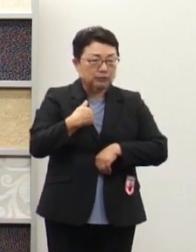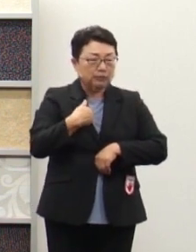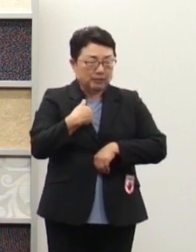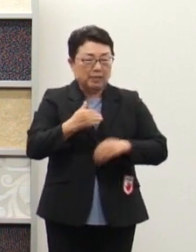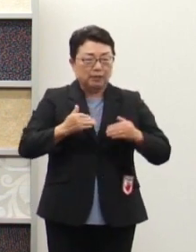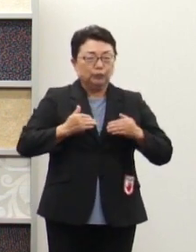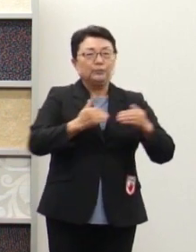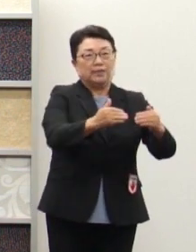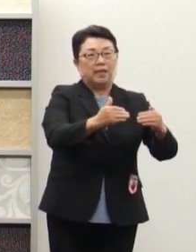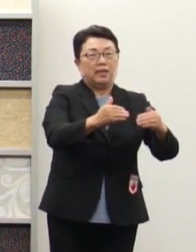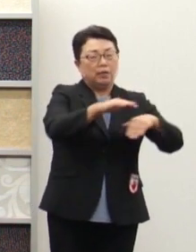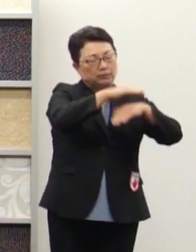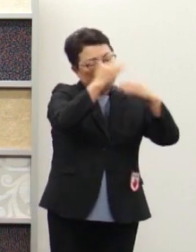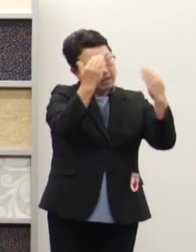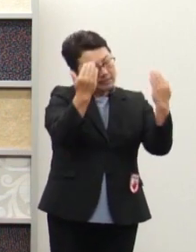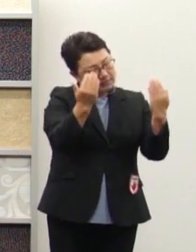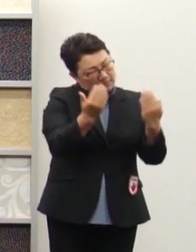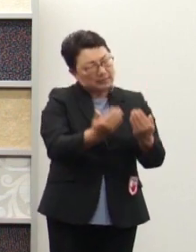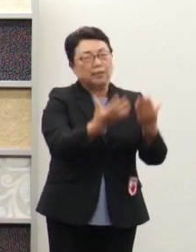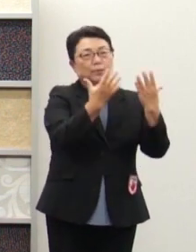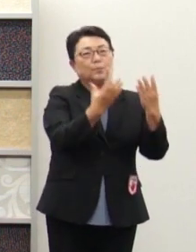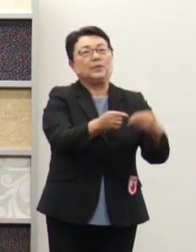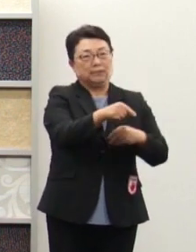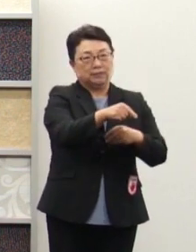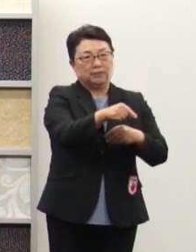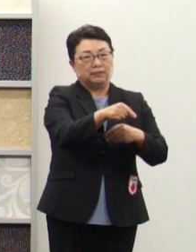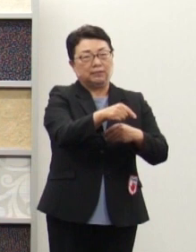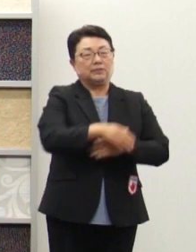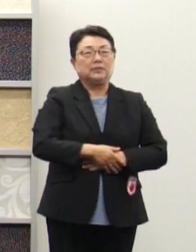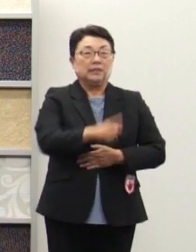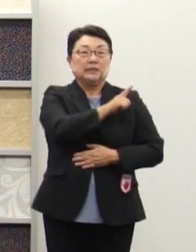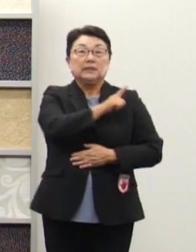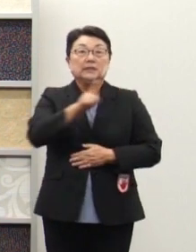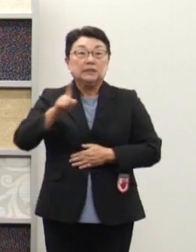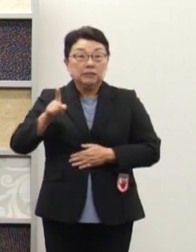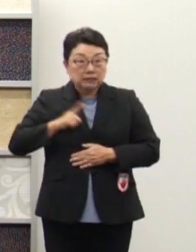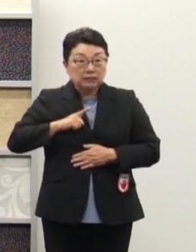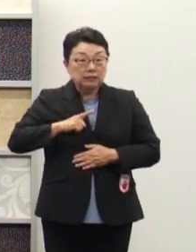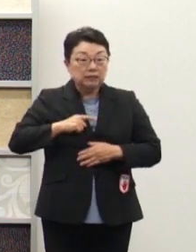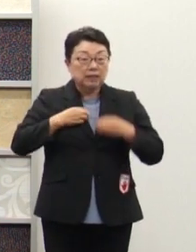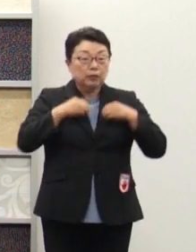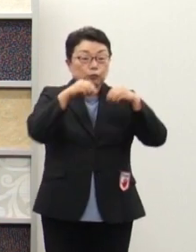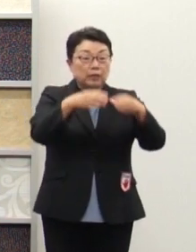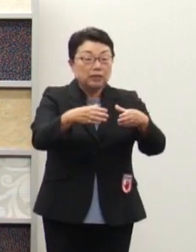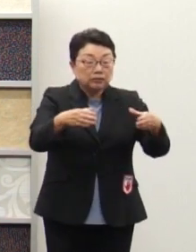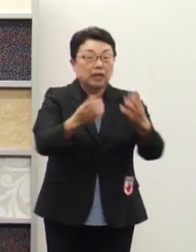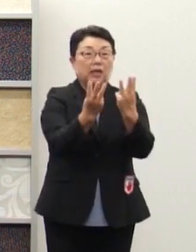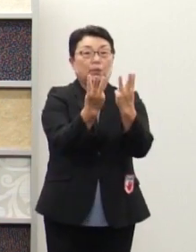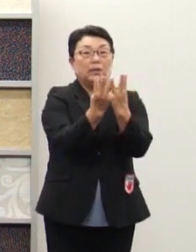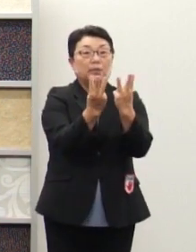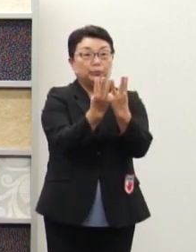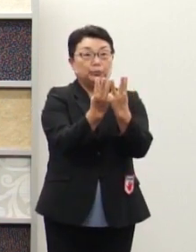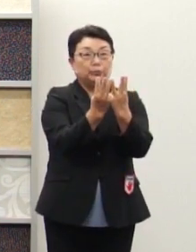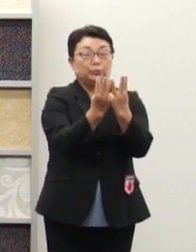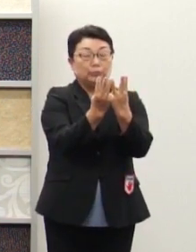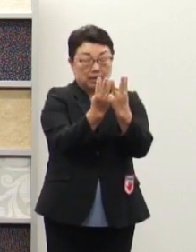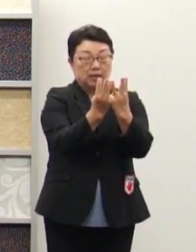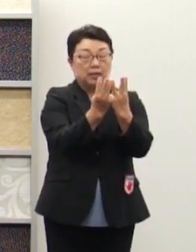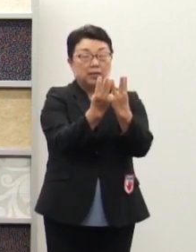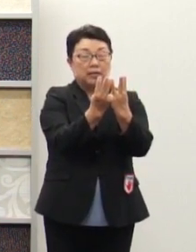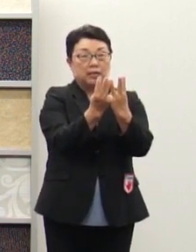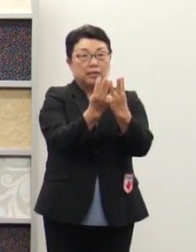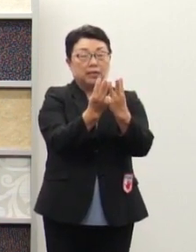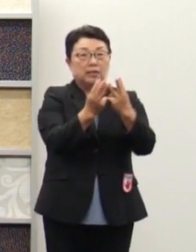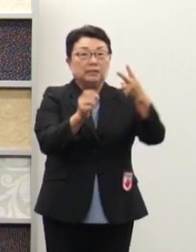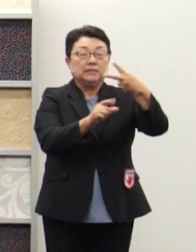種を概ね完了させました結果、1日あたりのクラスター発生件数ですが、